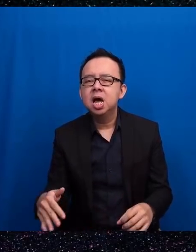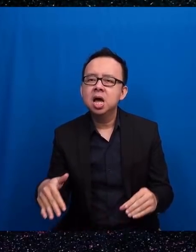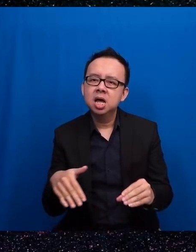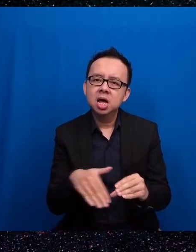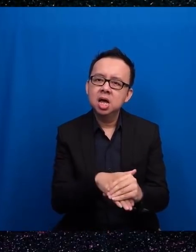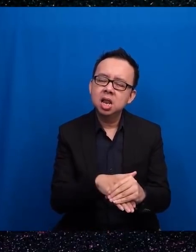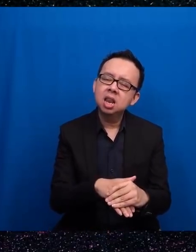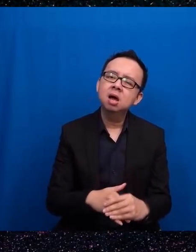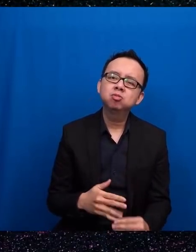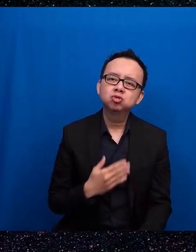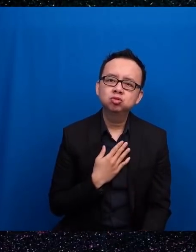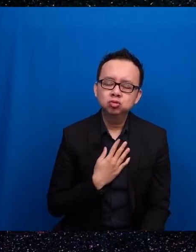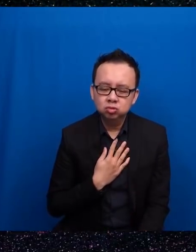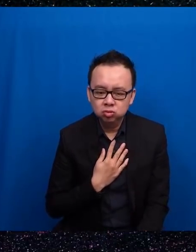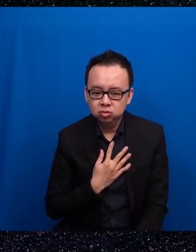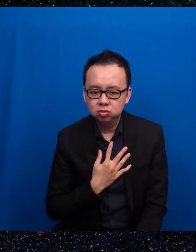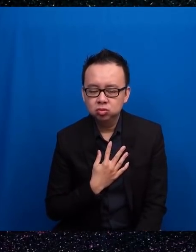digenapi dalam-Mu.